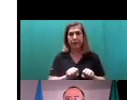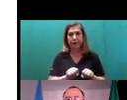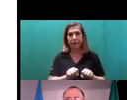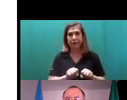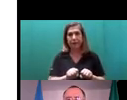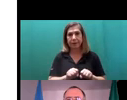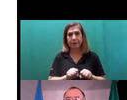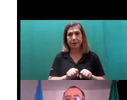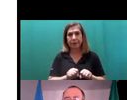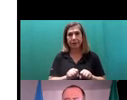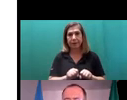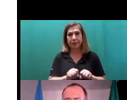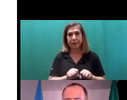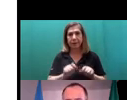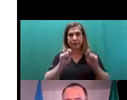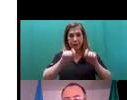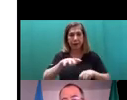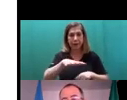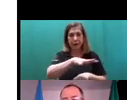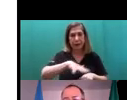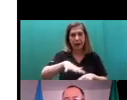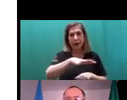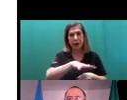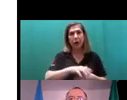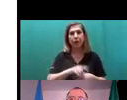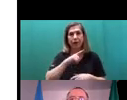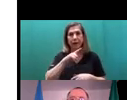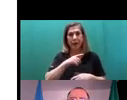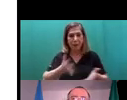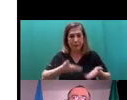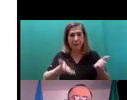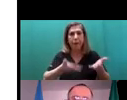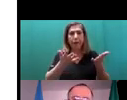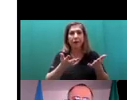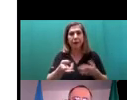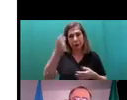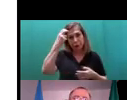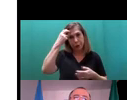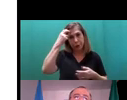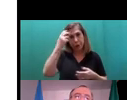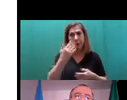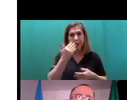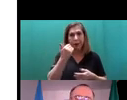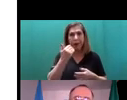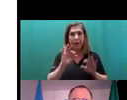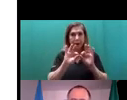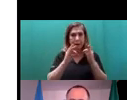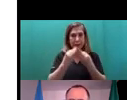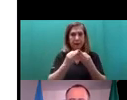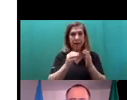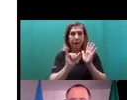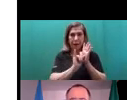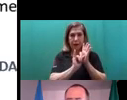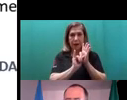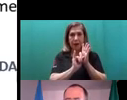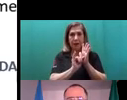uma abordagem do território e da região, também promovendo a cultura agroalimentar com identidade